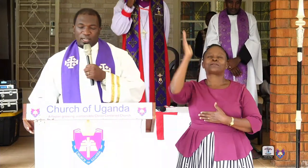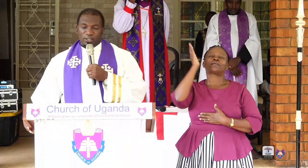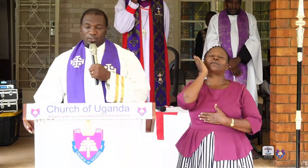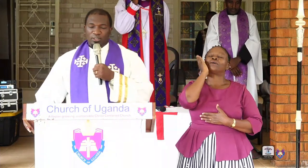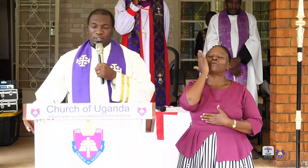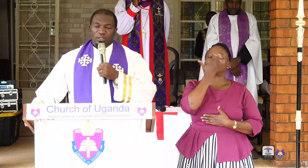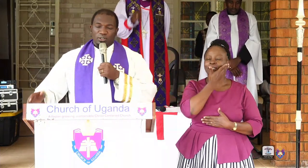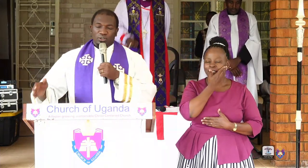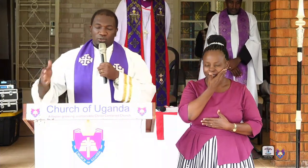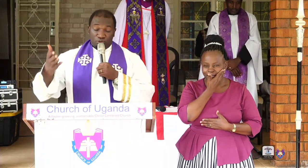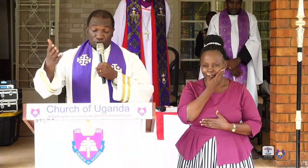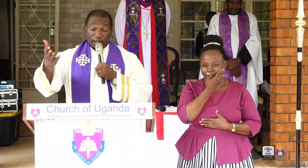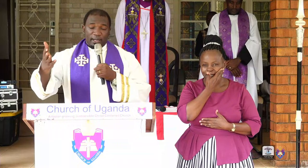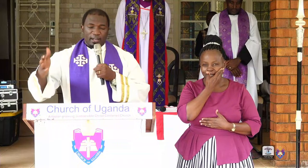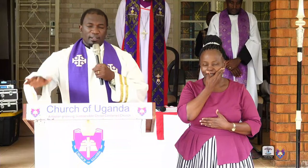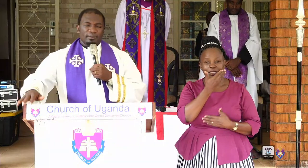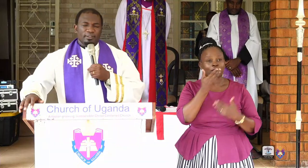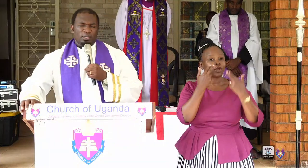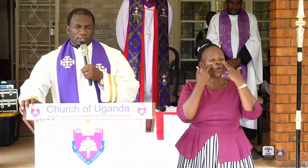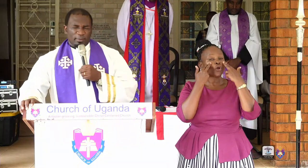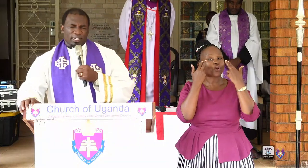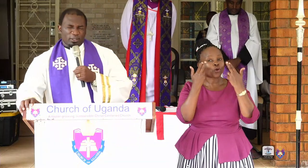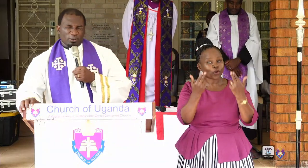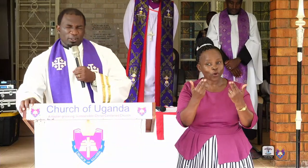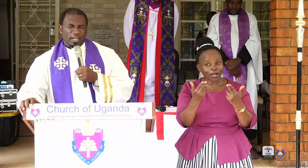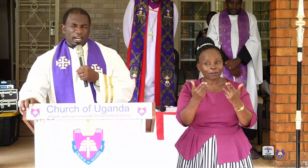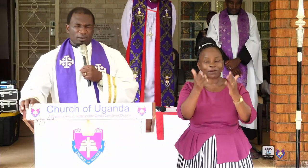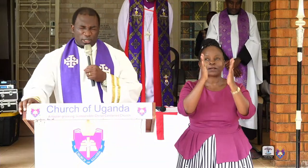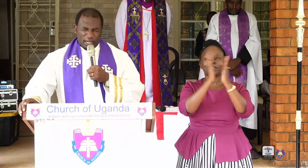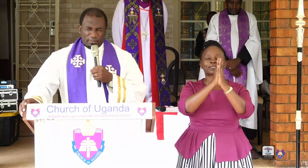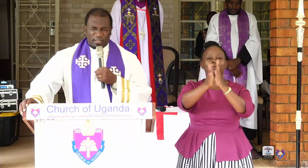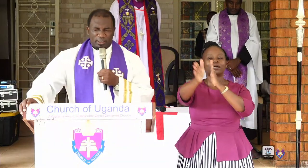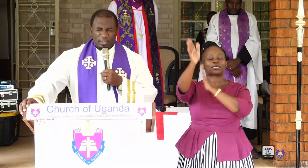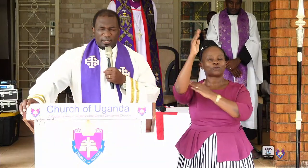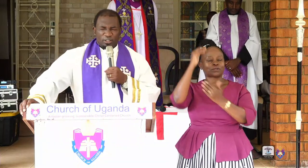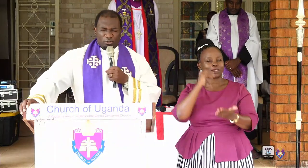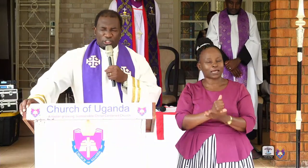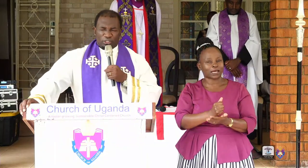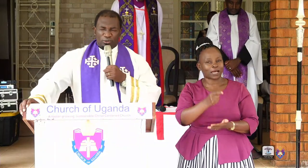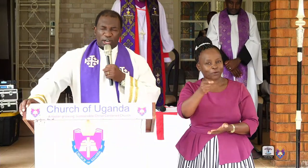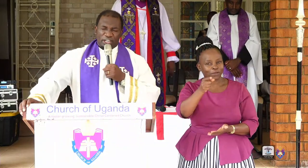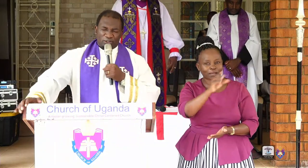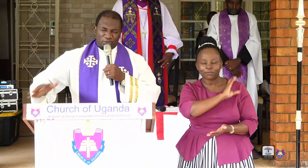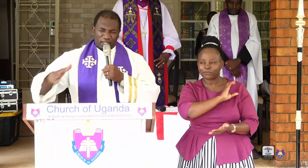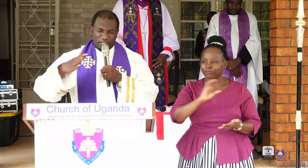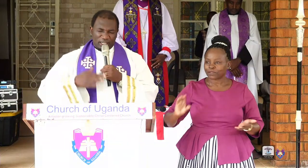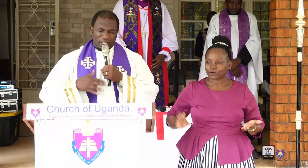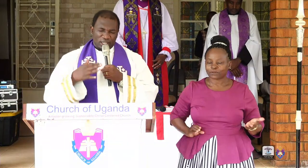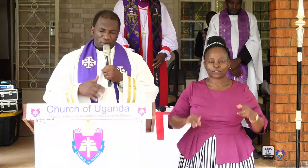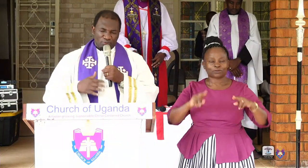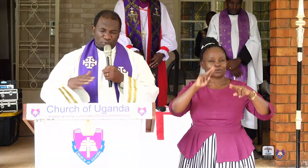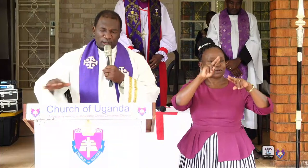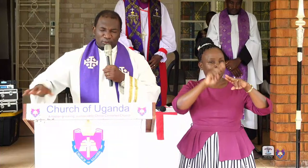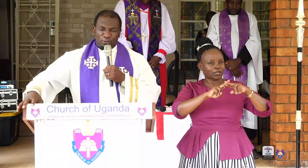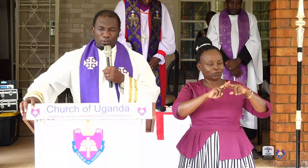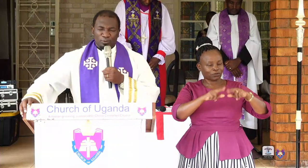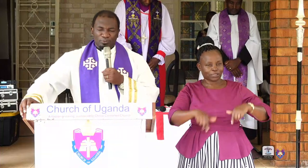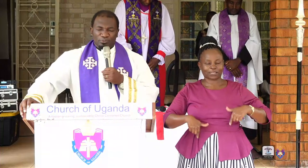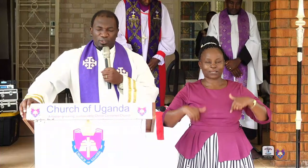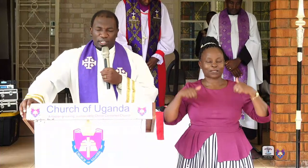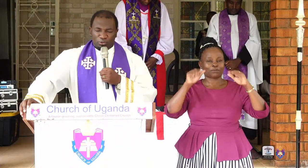okubeera ng'olaba saba Katonda akuyambe Kristo atuule mu bulamu